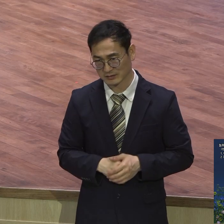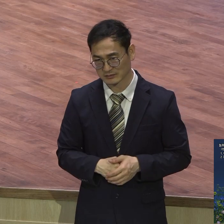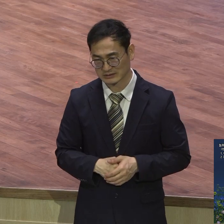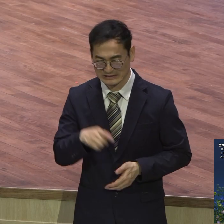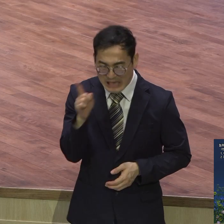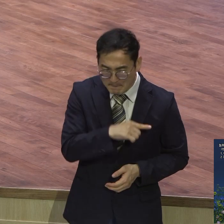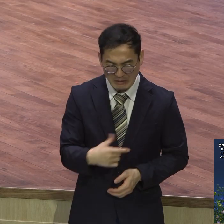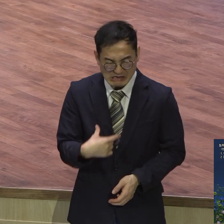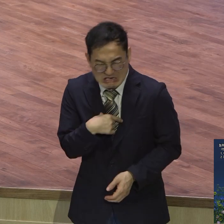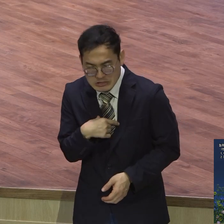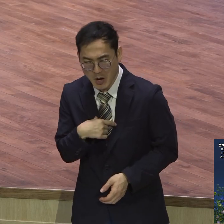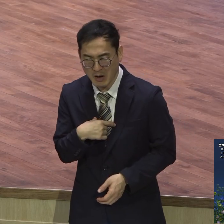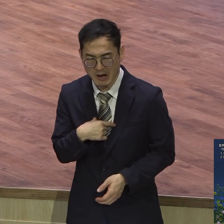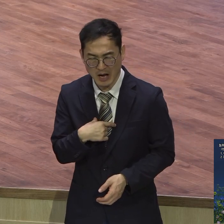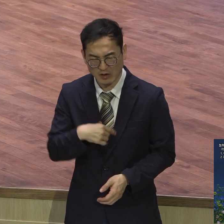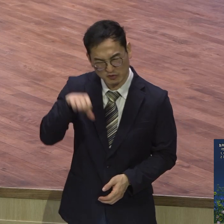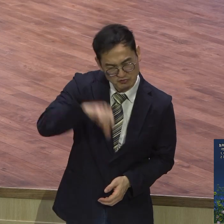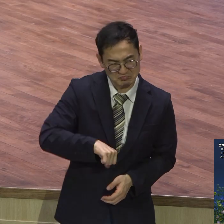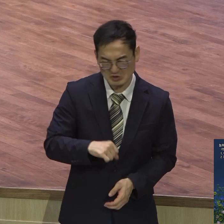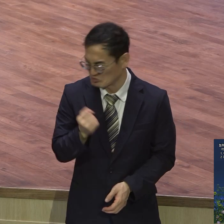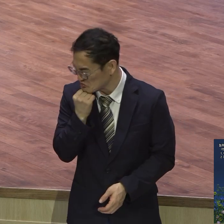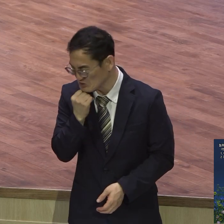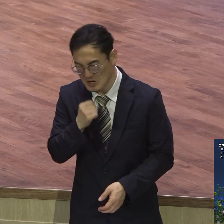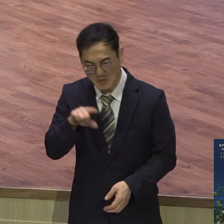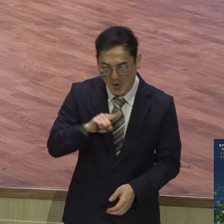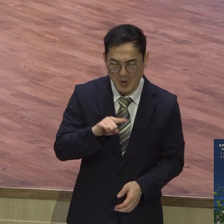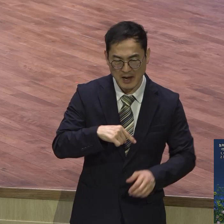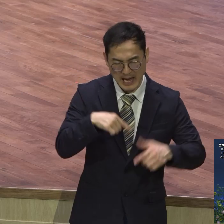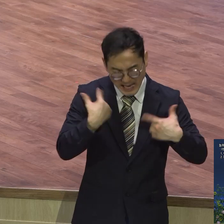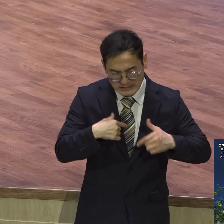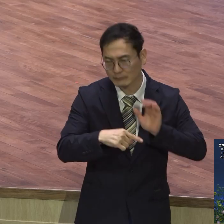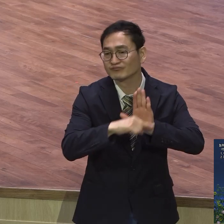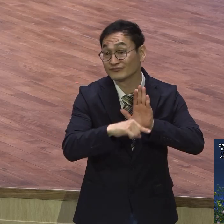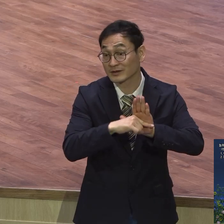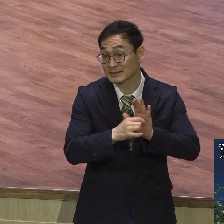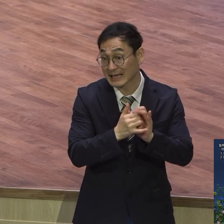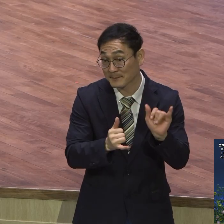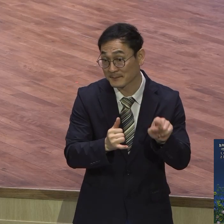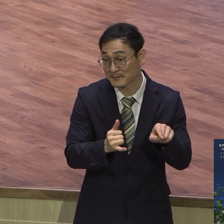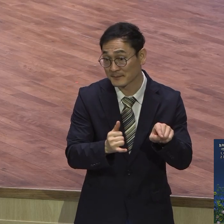생각을 다른 사람에게로 전념을 시키기 때문에 병균이요